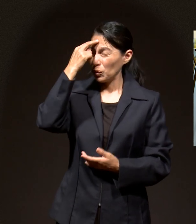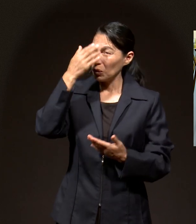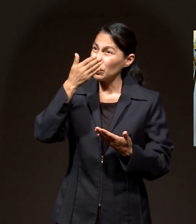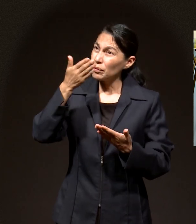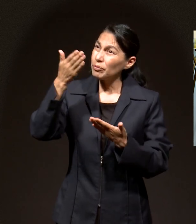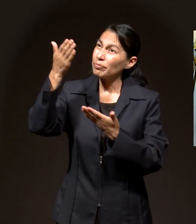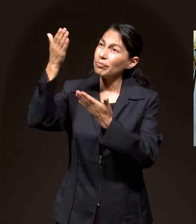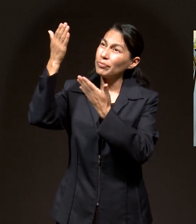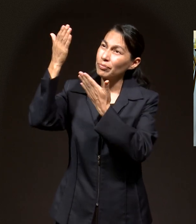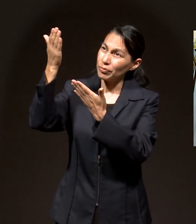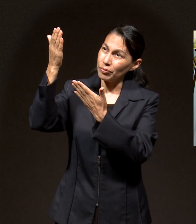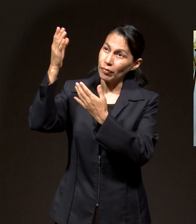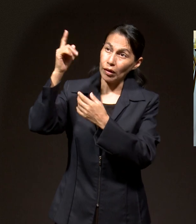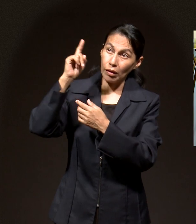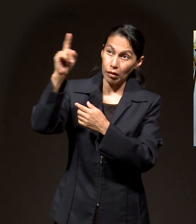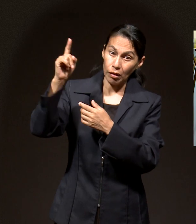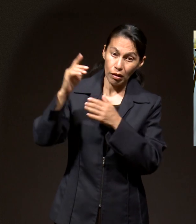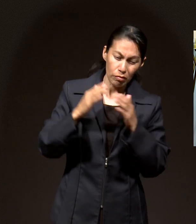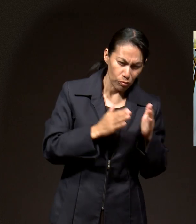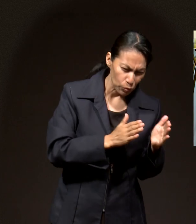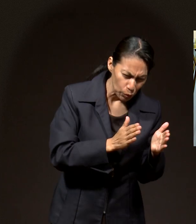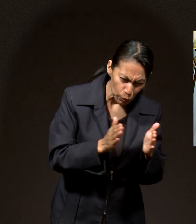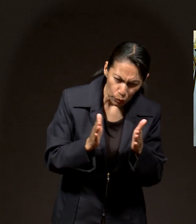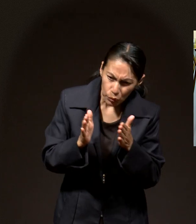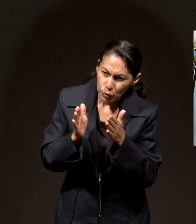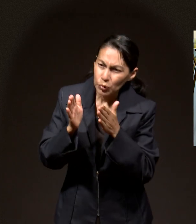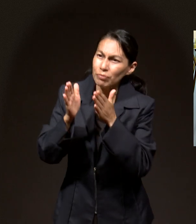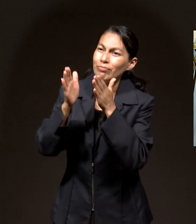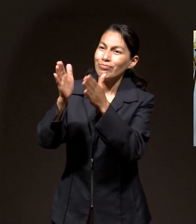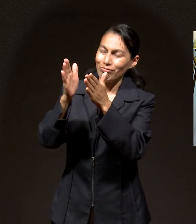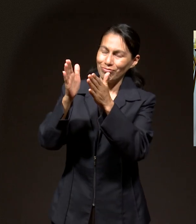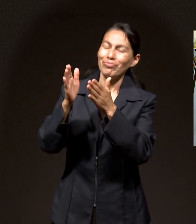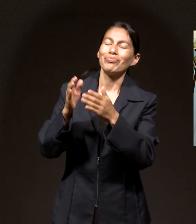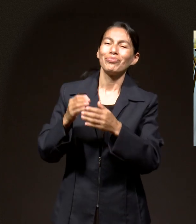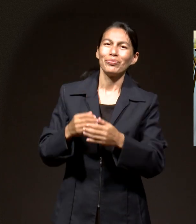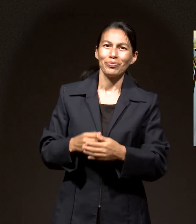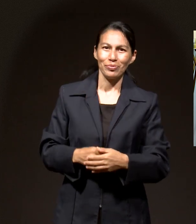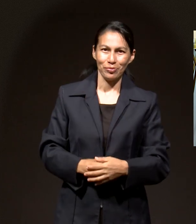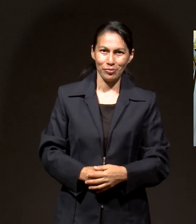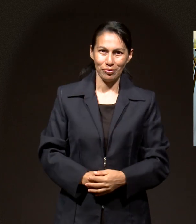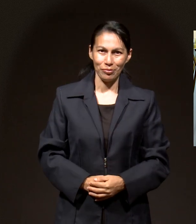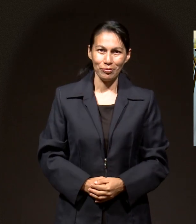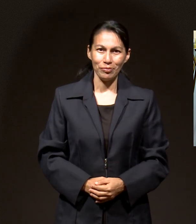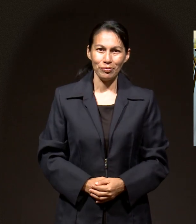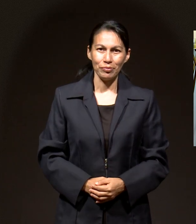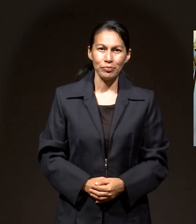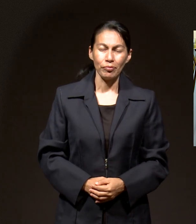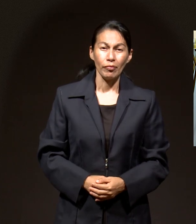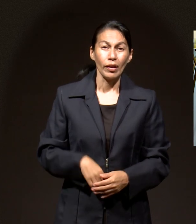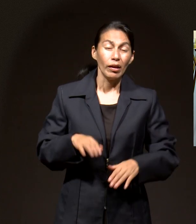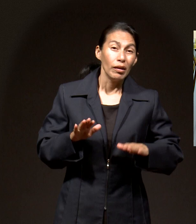en todos tus caminos y Él enderezará tus veredas.